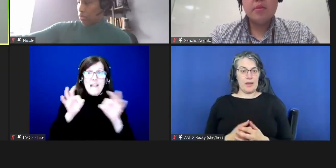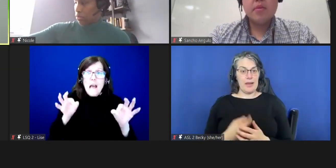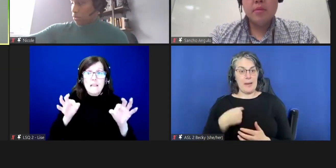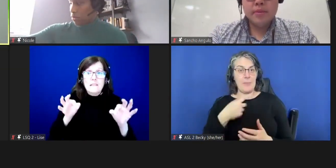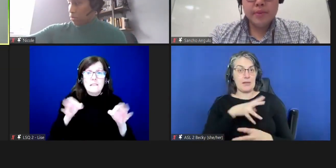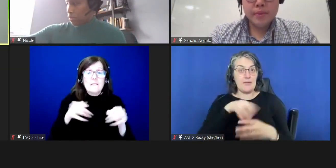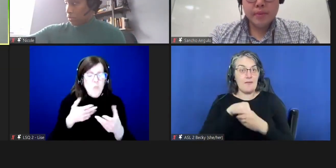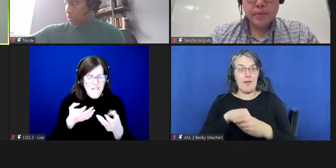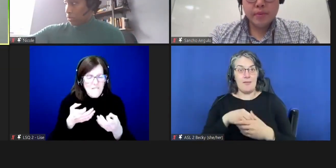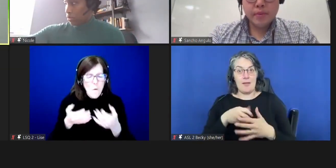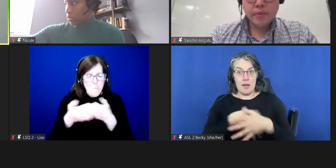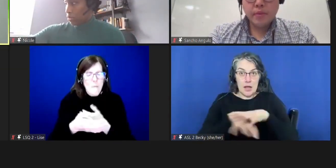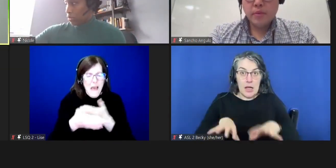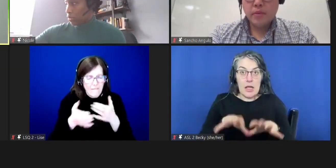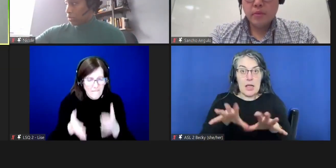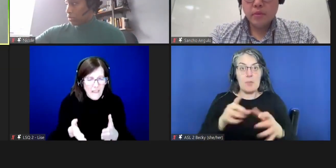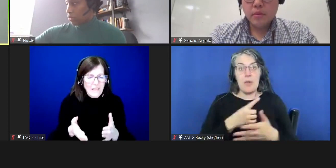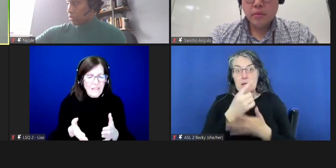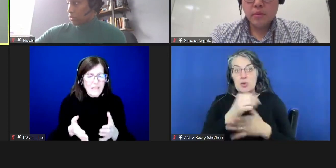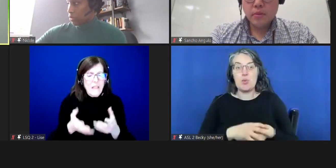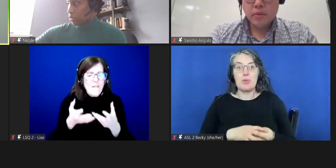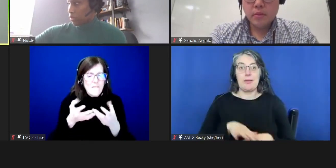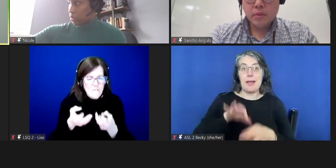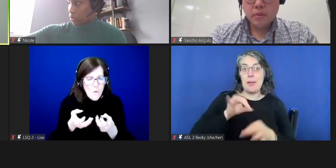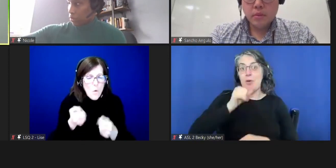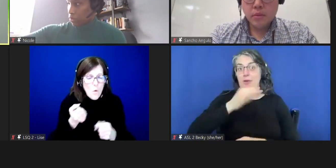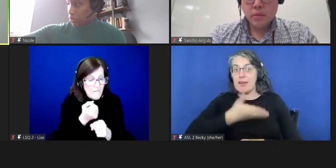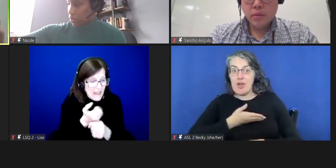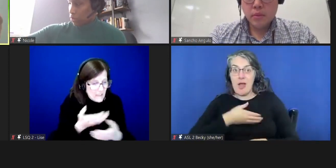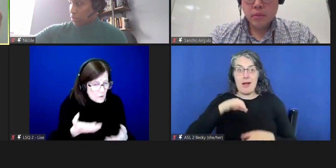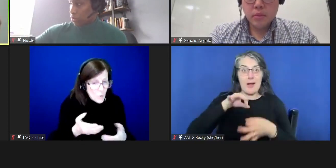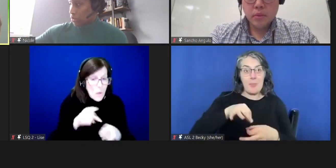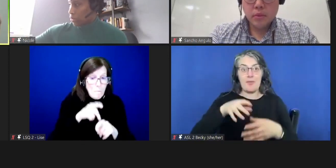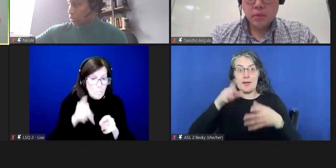parfaite et que je voulais faire des choses en plus du programme,